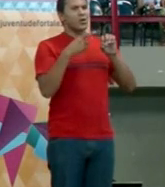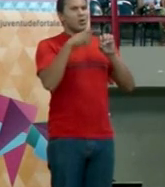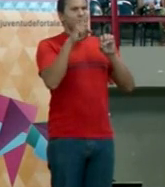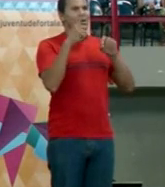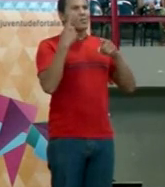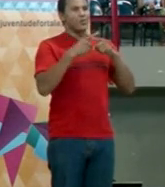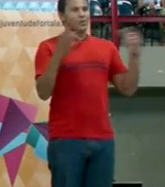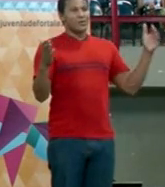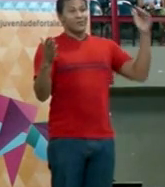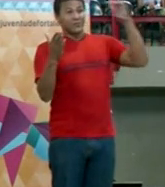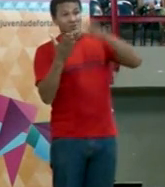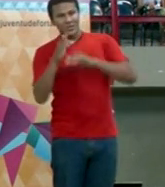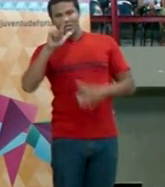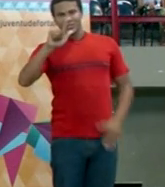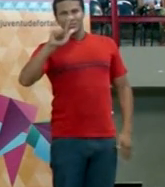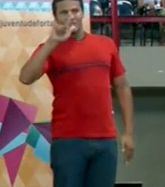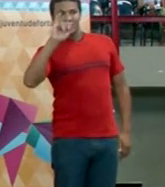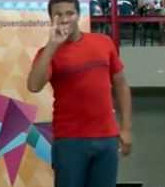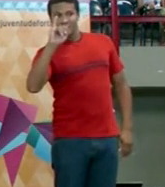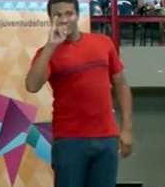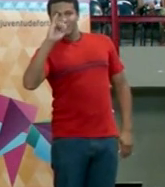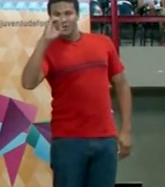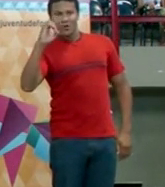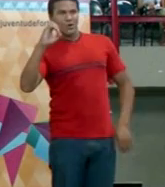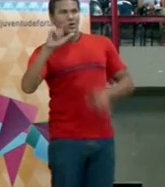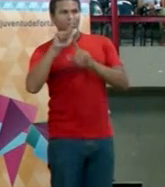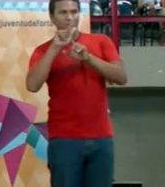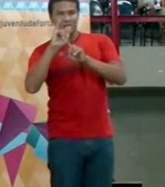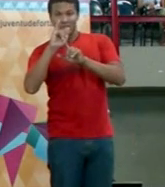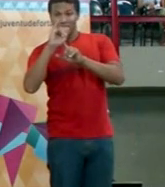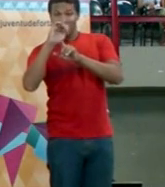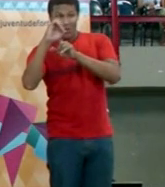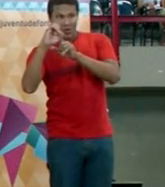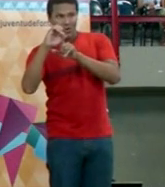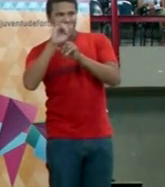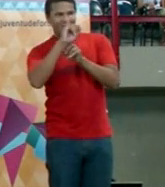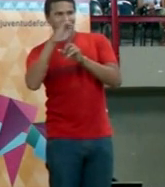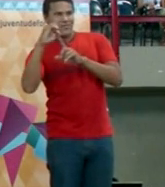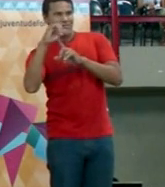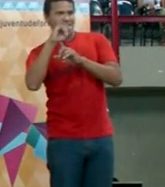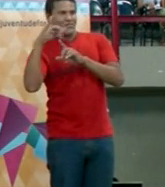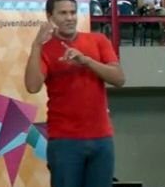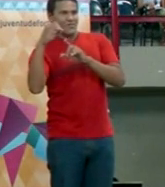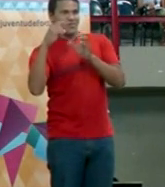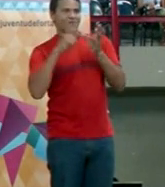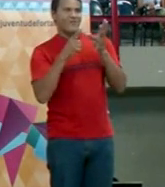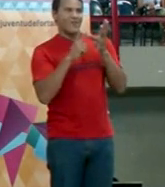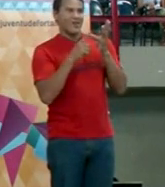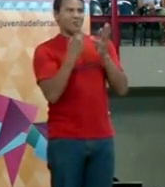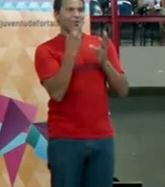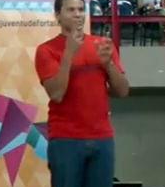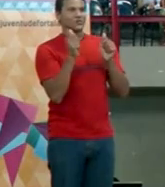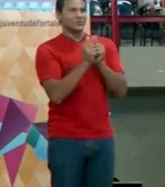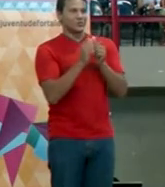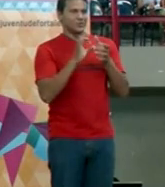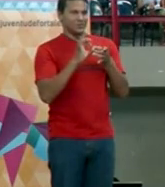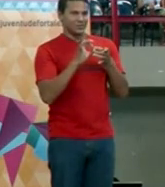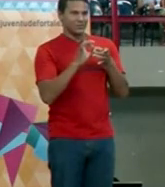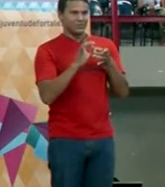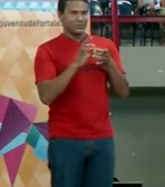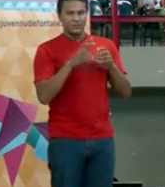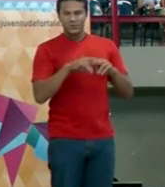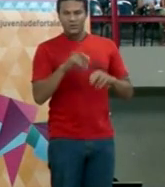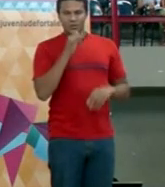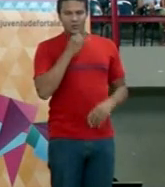a penúltima e termina em ió. Coloquem, por exemplo, bancário. Bancário